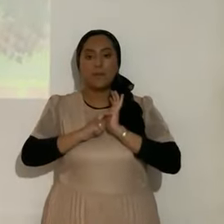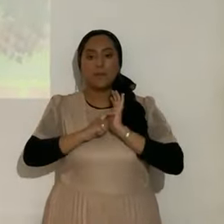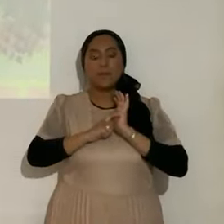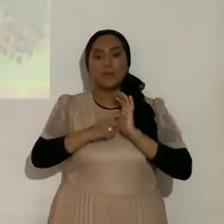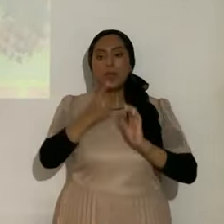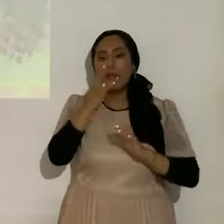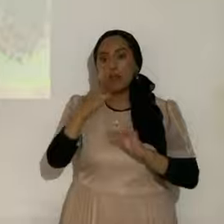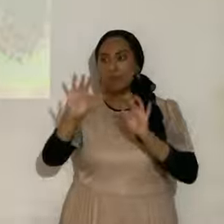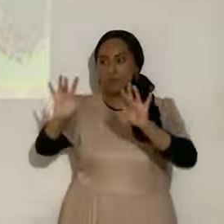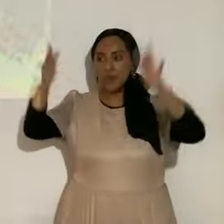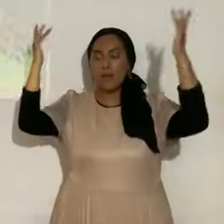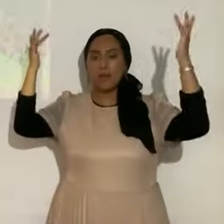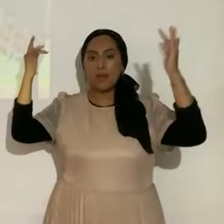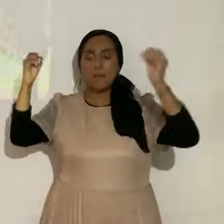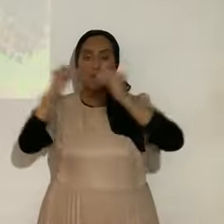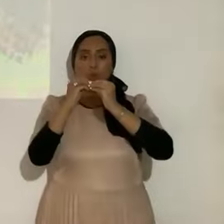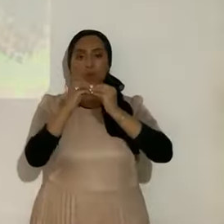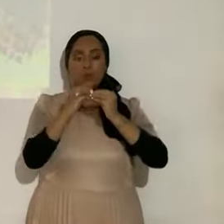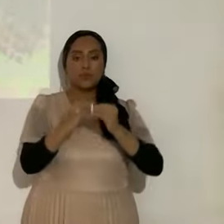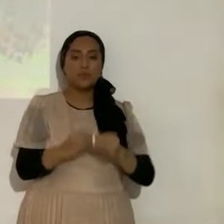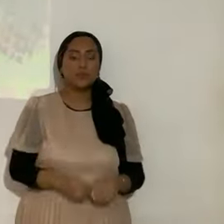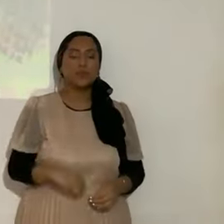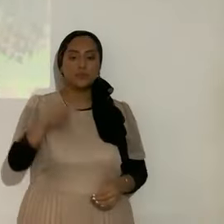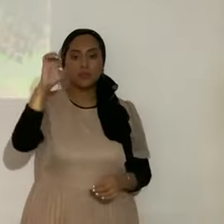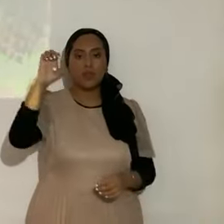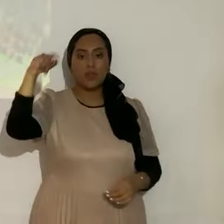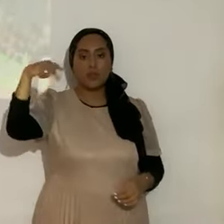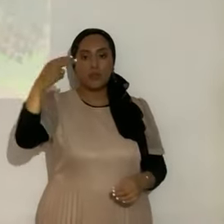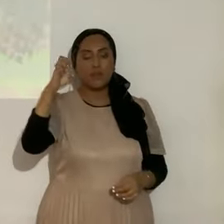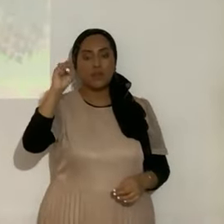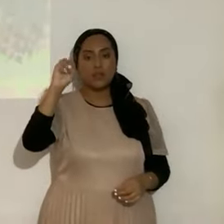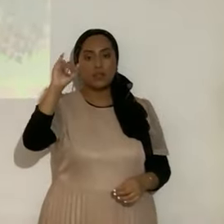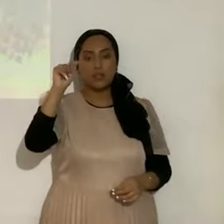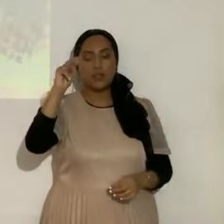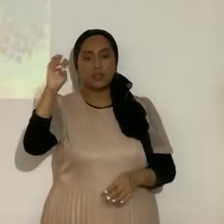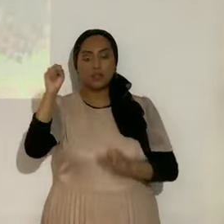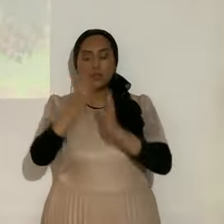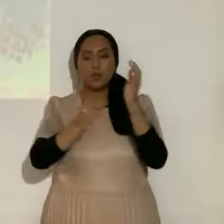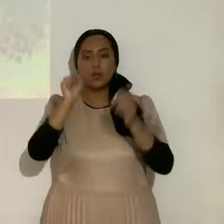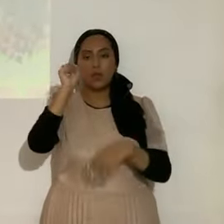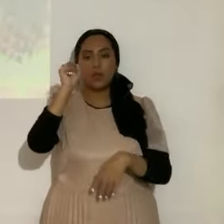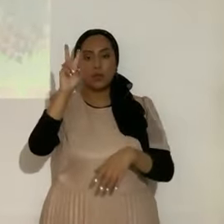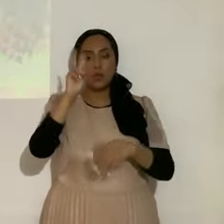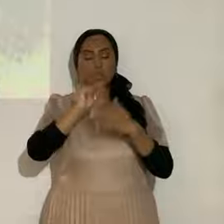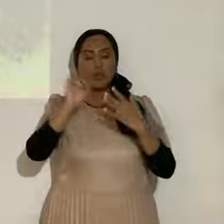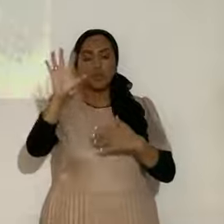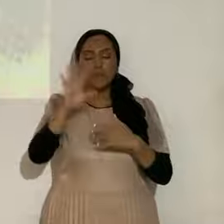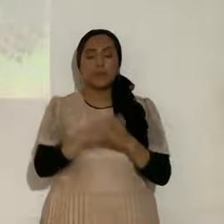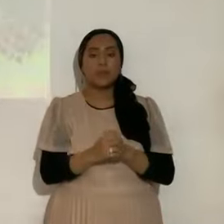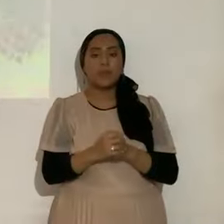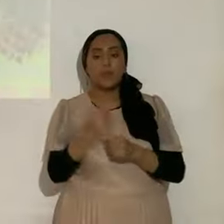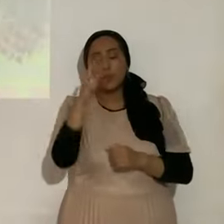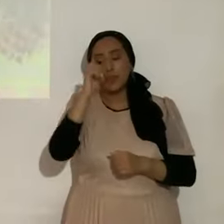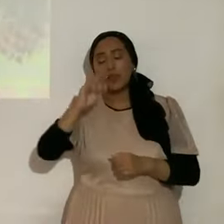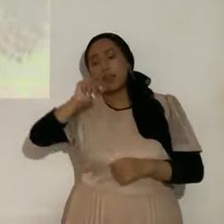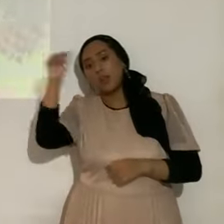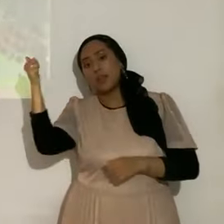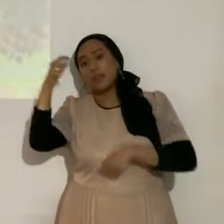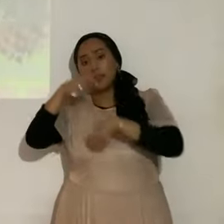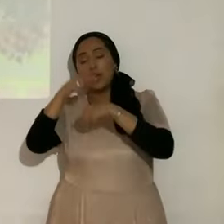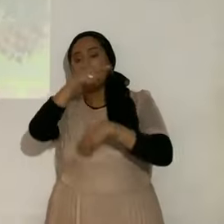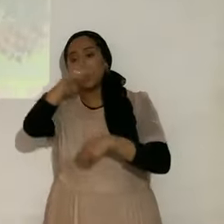luz tiene que irradiar aún más. Efesios capítulo 5, verso 8. Dice así. Dice, porque en otro tiempo